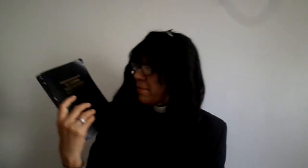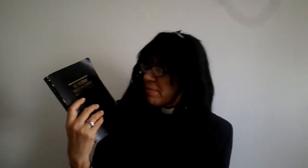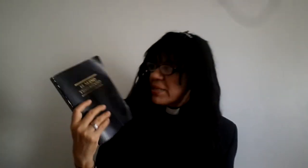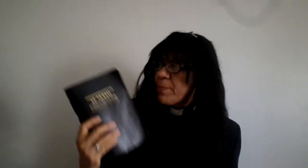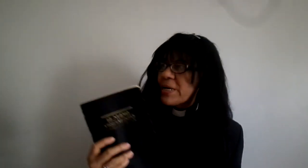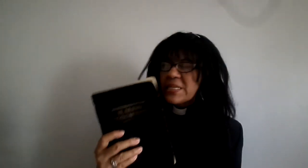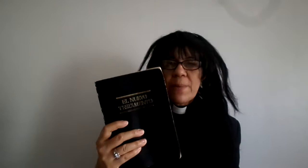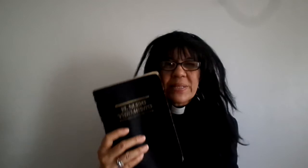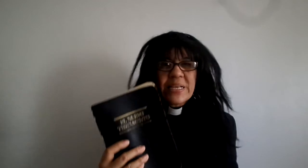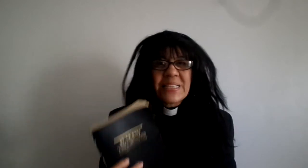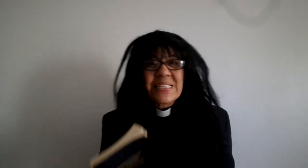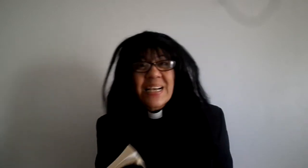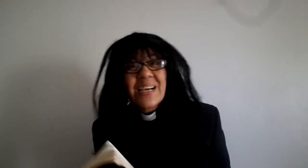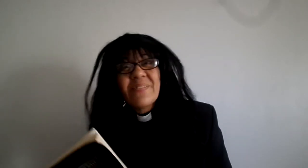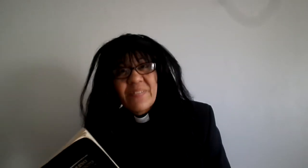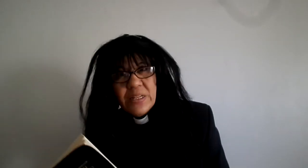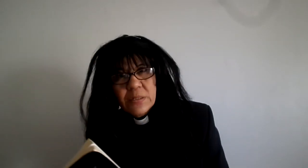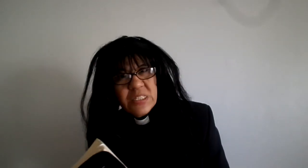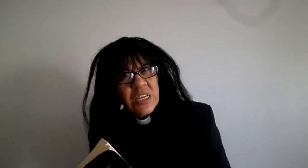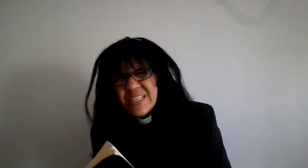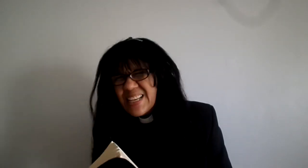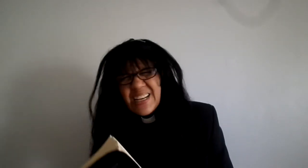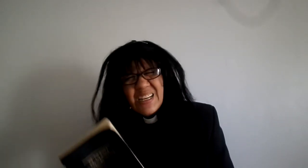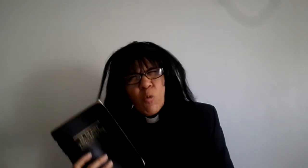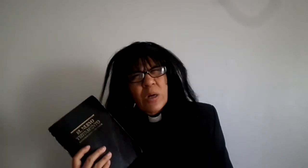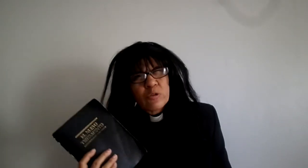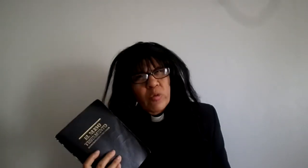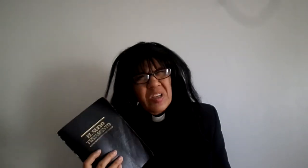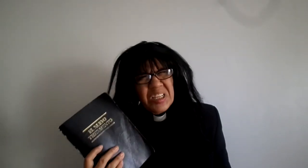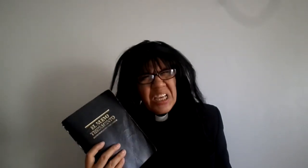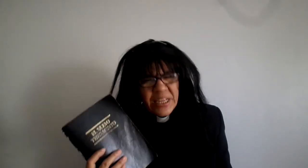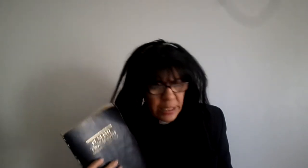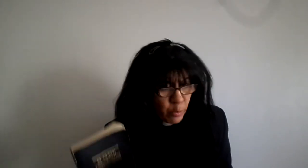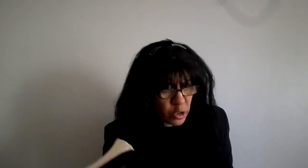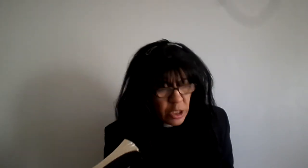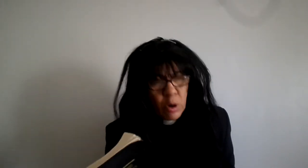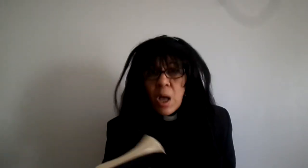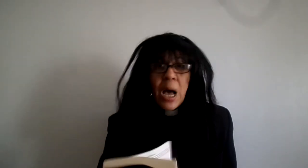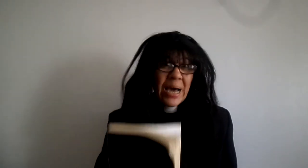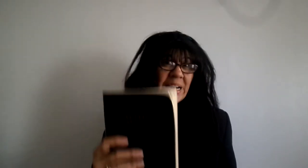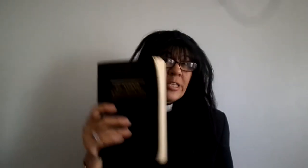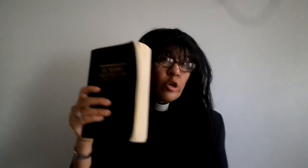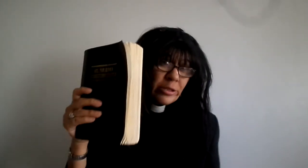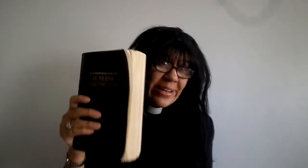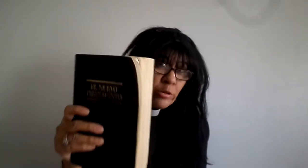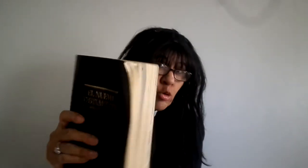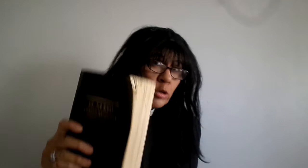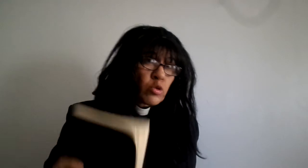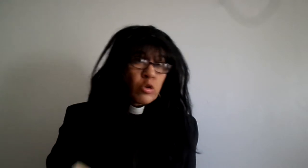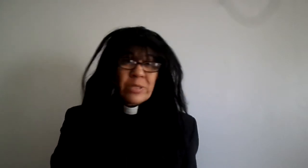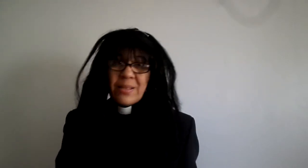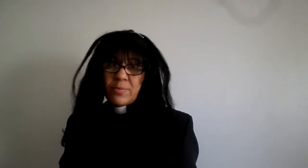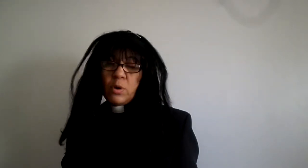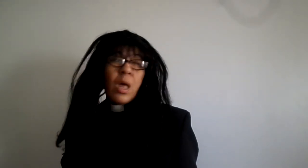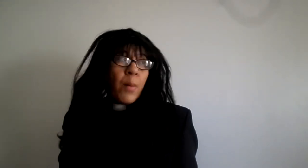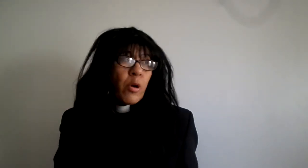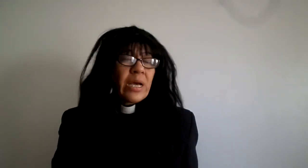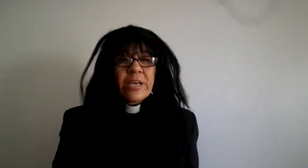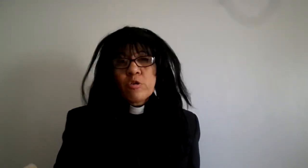Biblia y después que se la practican te sacan el divino, ¿sí? Te sacan cuanto billete hay del bolsillo. Ahora, el idiota eres tú que tú se lo estás dando, porque que yo